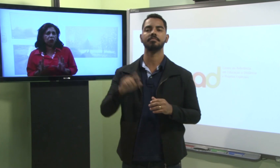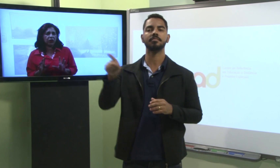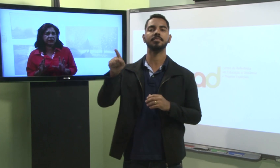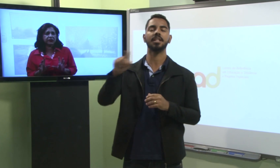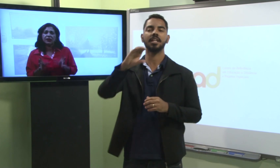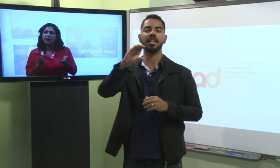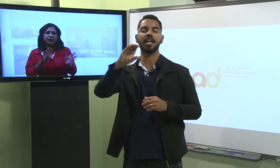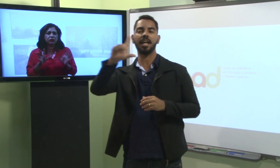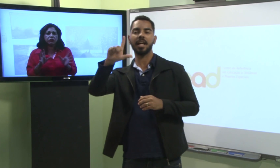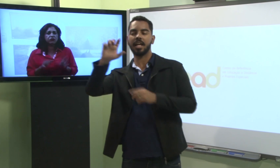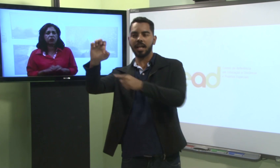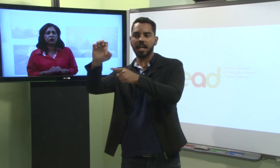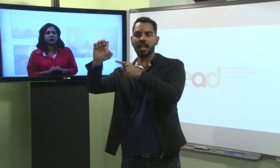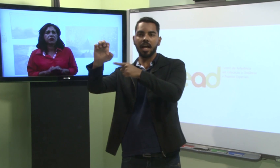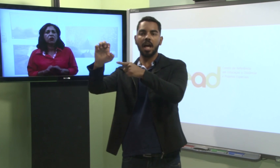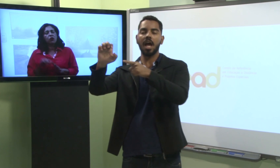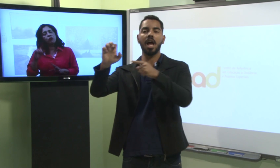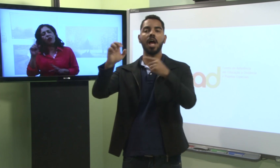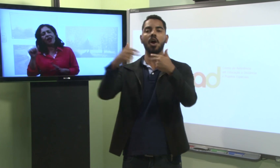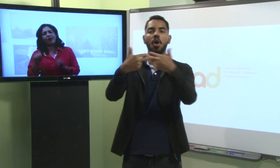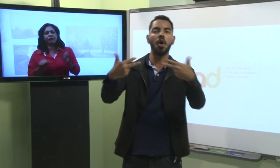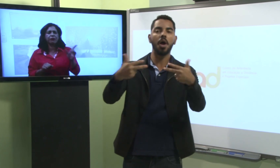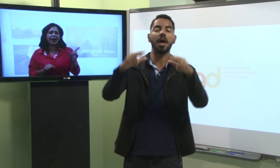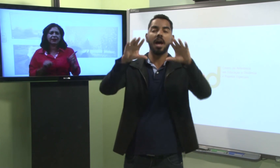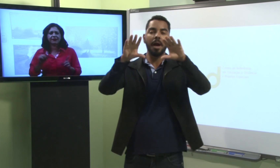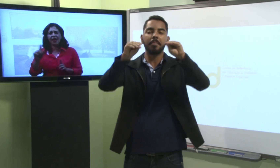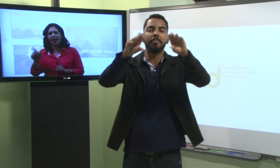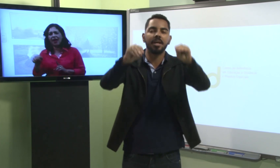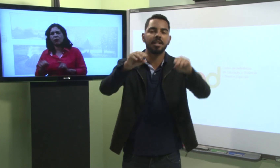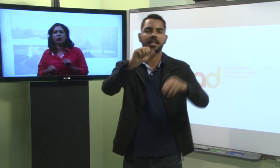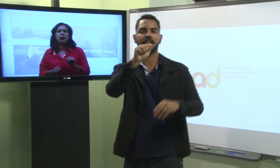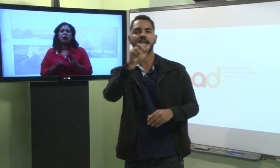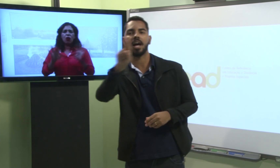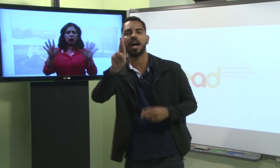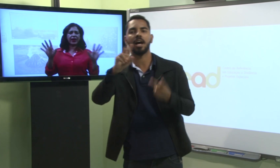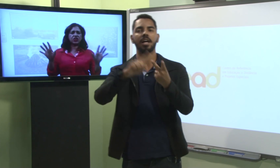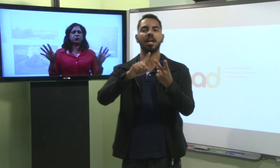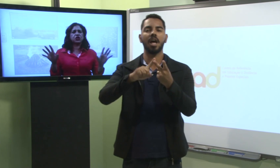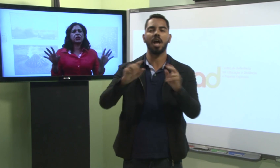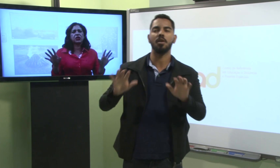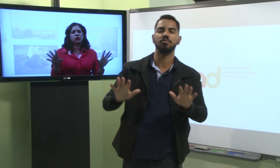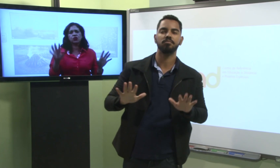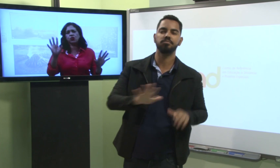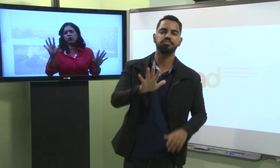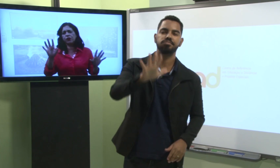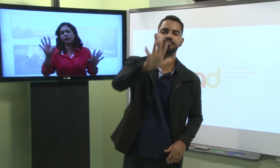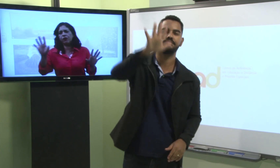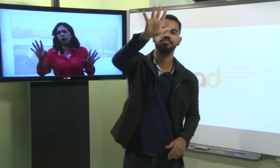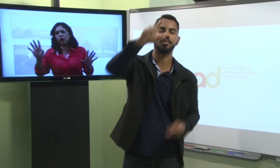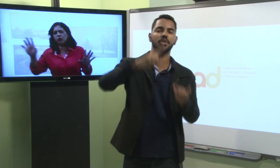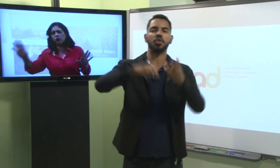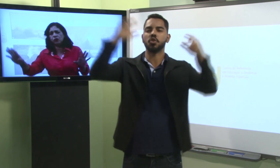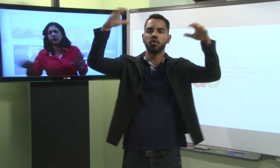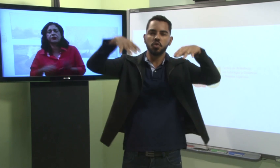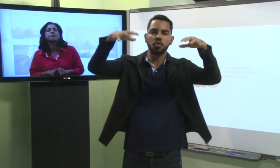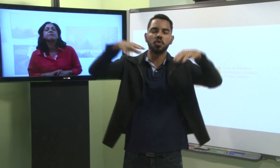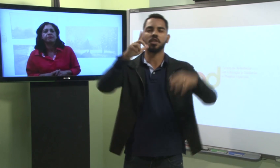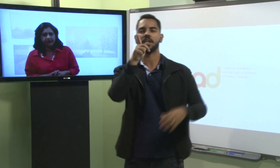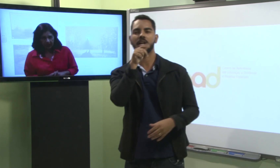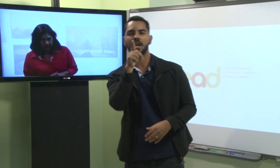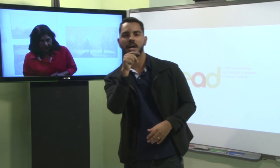ou coisas que não são sólidas, como ar, fumaça, água ou qualquer tipo de líquido, chuva, fogo,